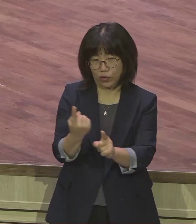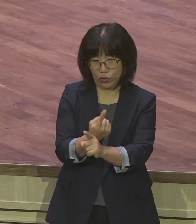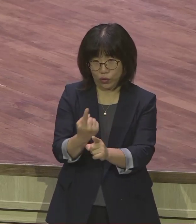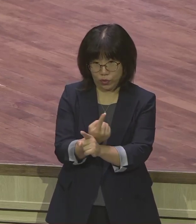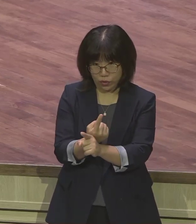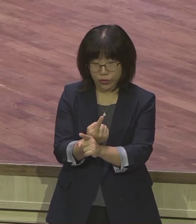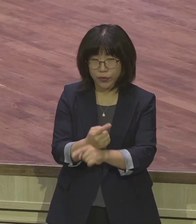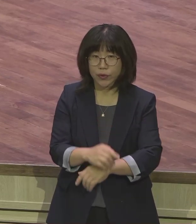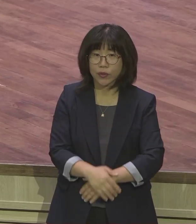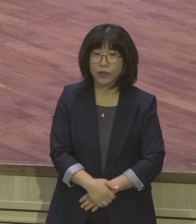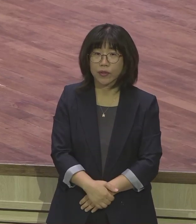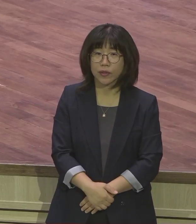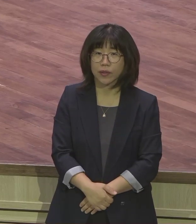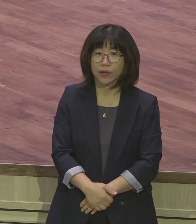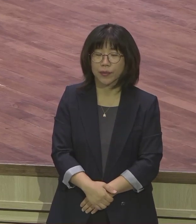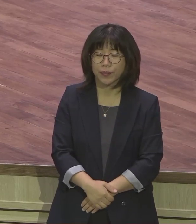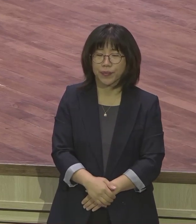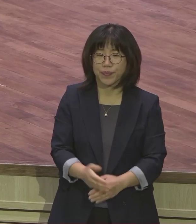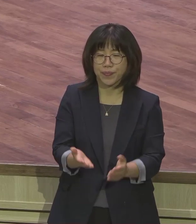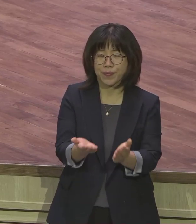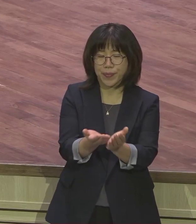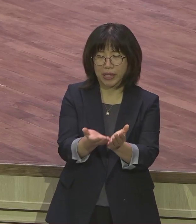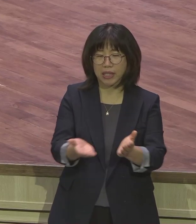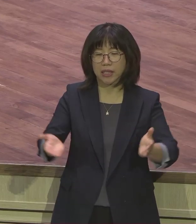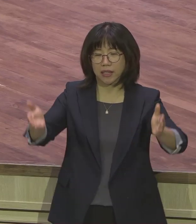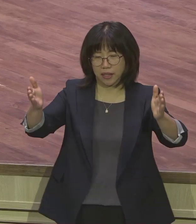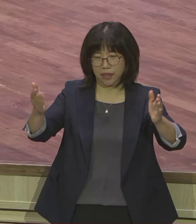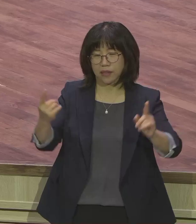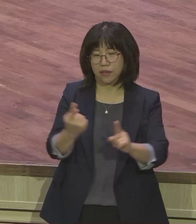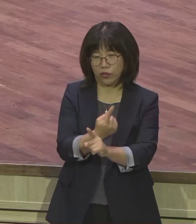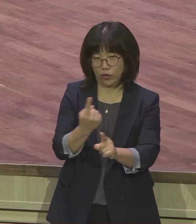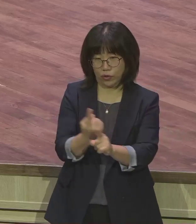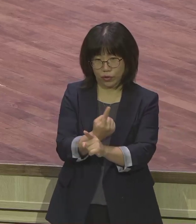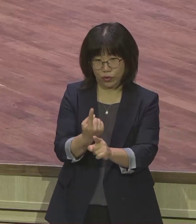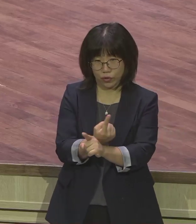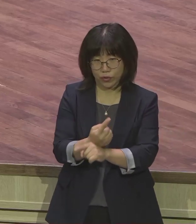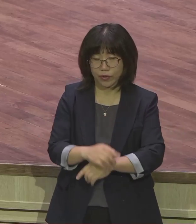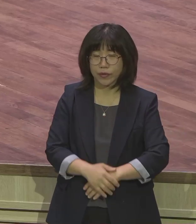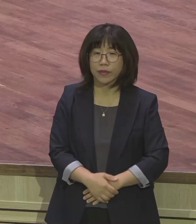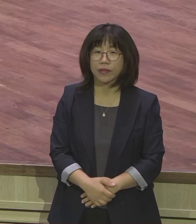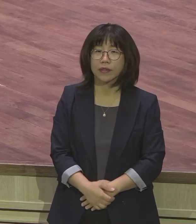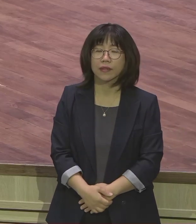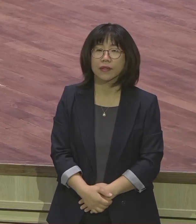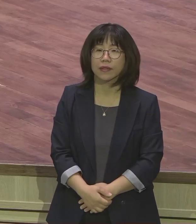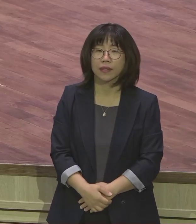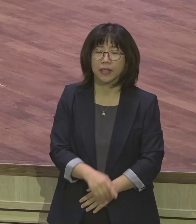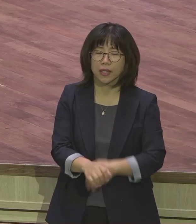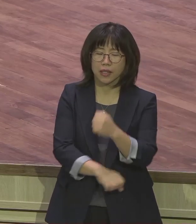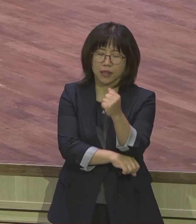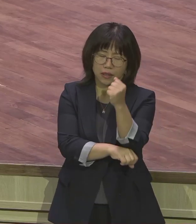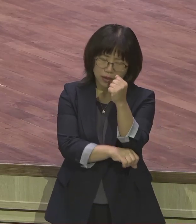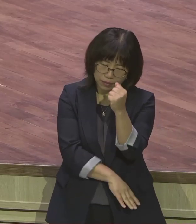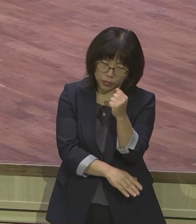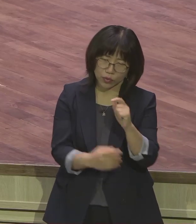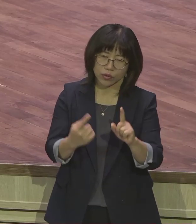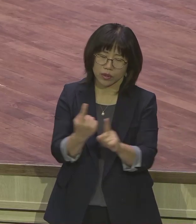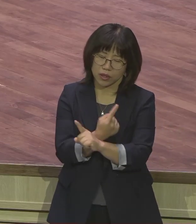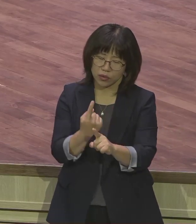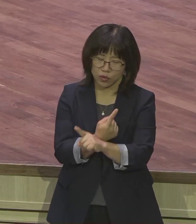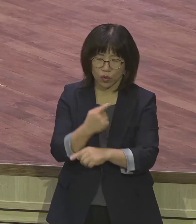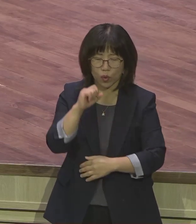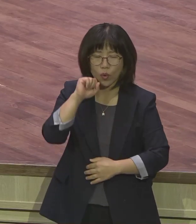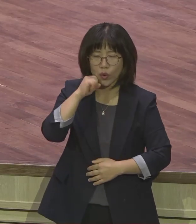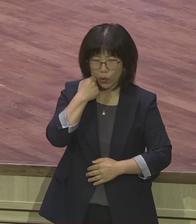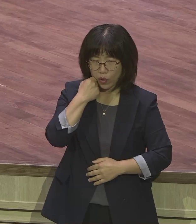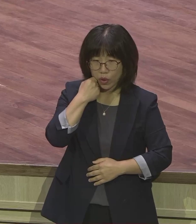엘리지, 에셀. 그렇지요. 그렇지. 그러니까 그렇지. 근본 치유되어. 참 쉽지 않습니다. 성령